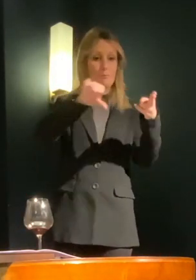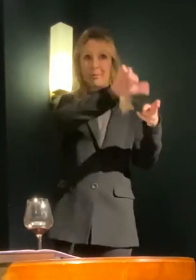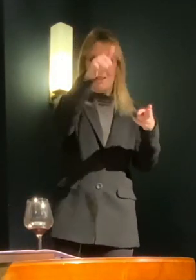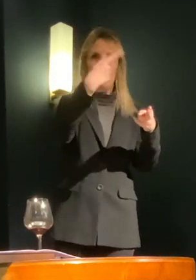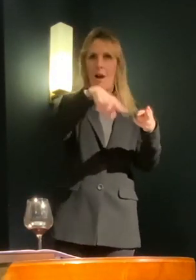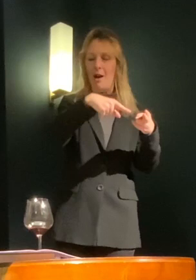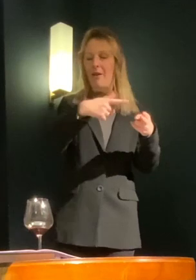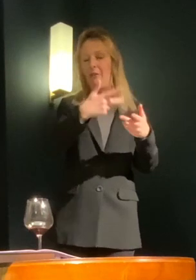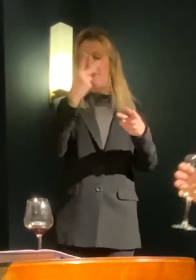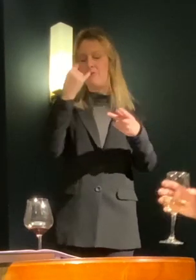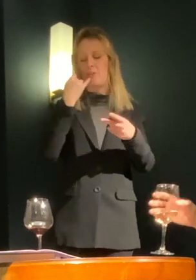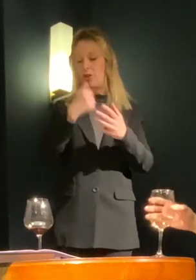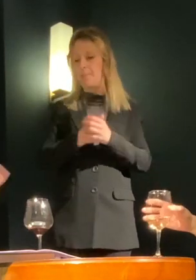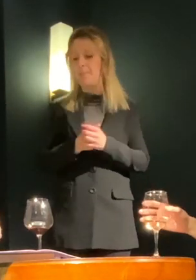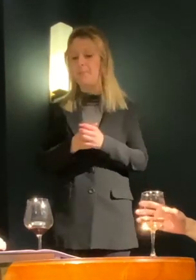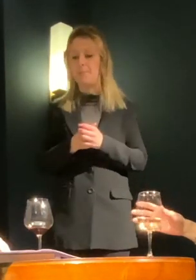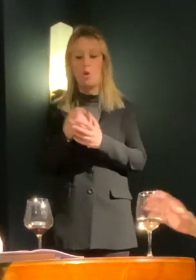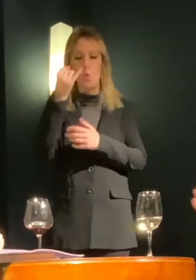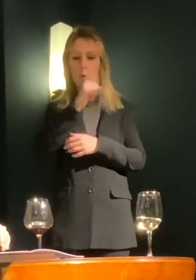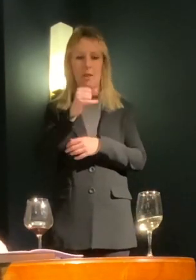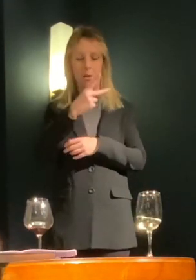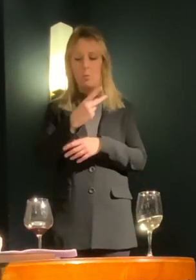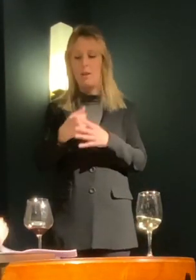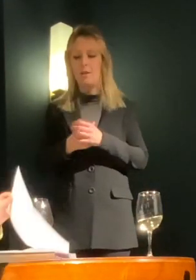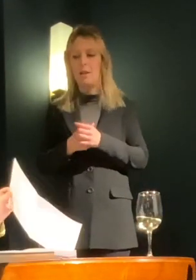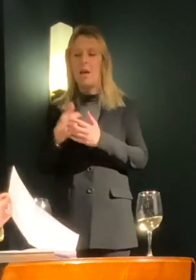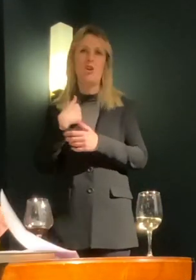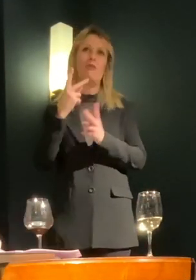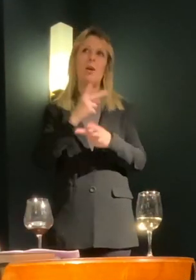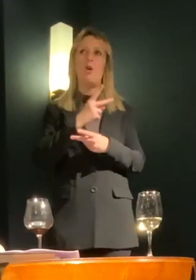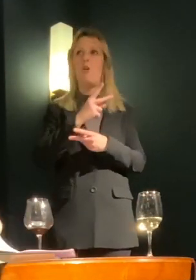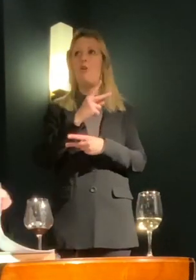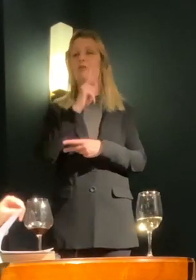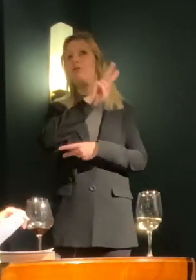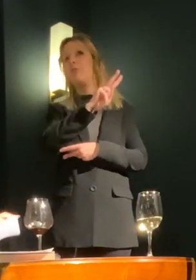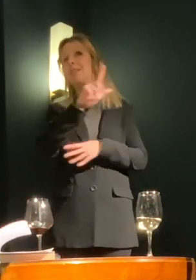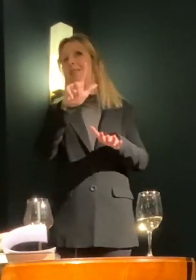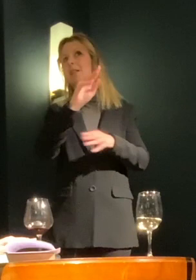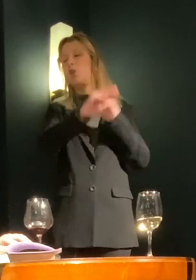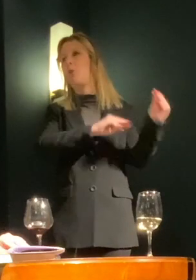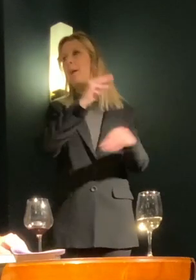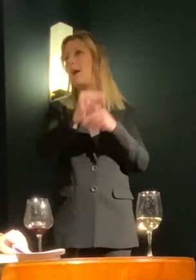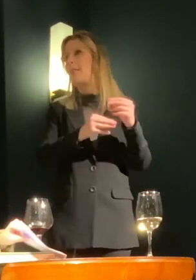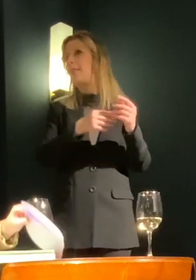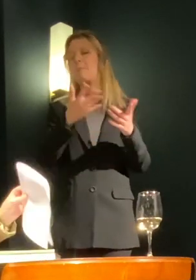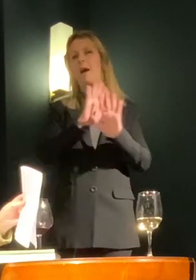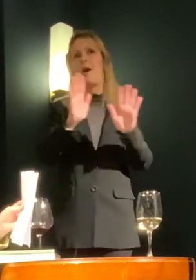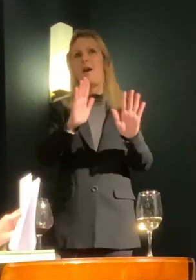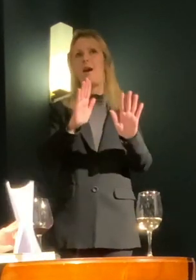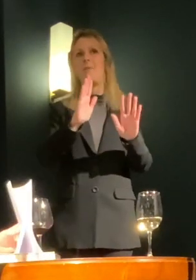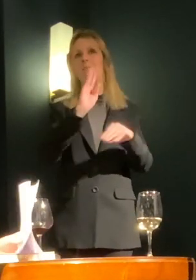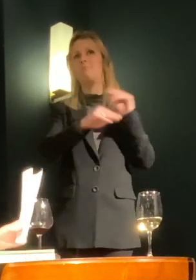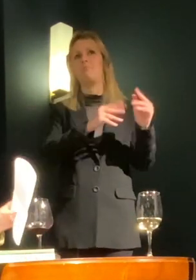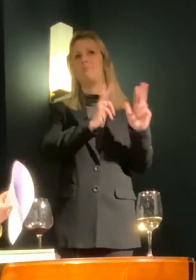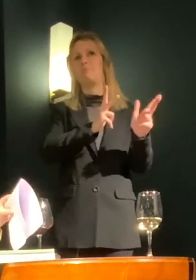gioco. Ultime due cose. Io in realtà avevo tipo 27 domande e non ne ho fatta mezza, ma non importa, mi piace la chiacchierata così.